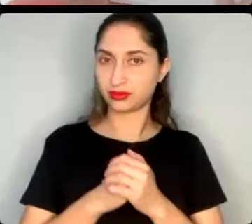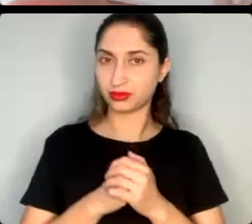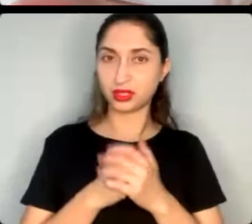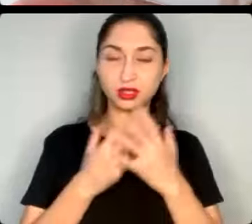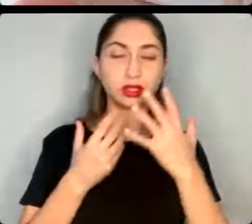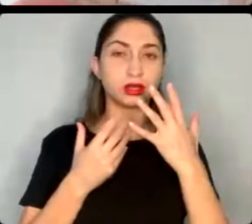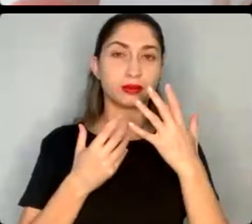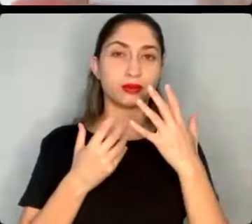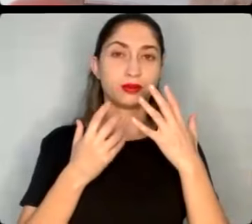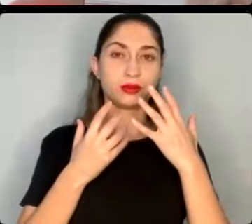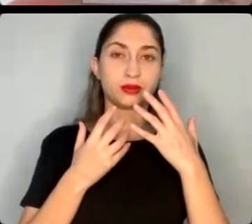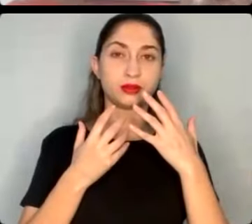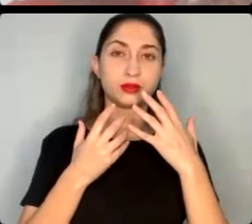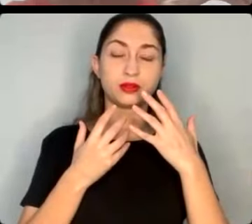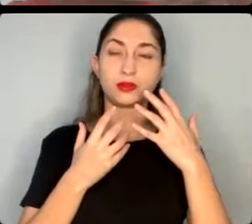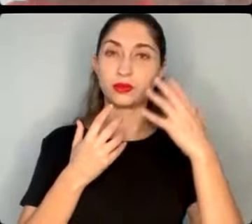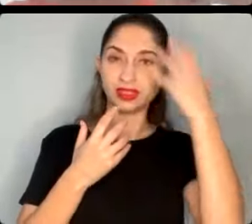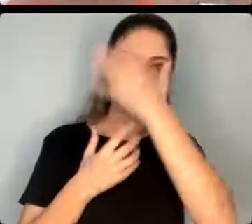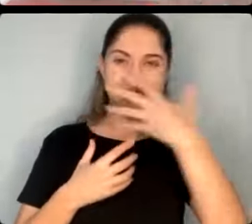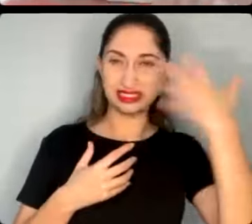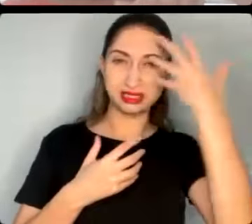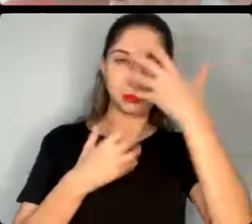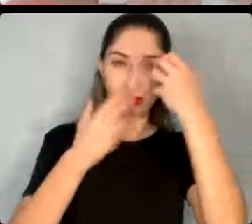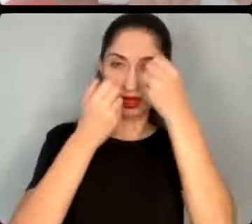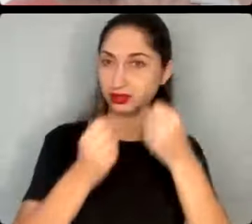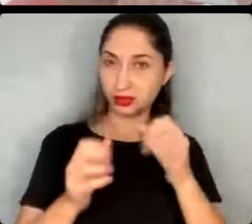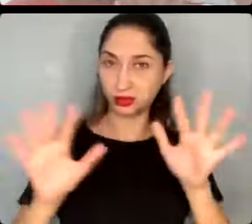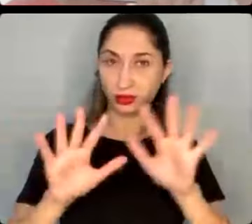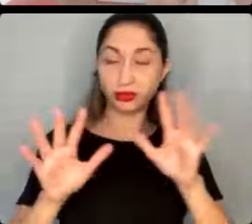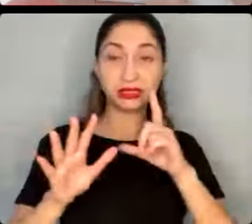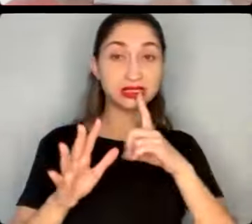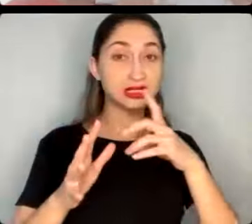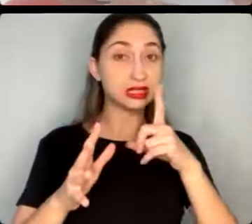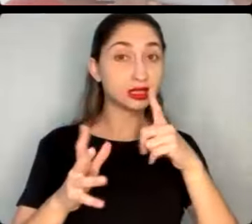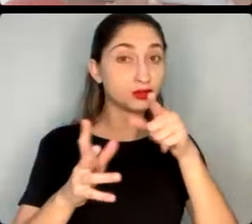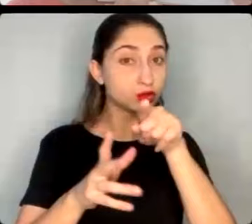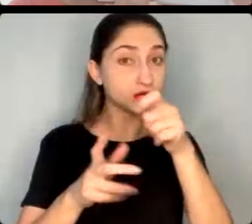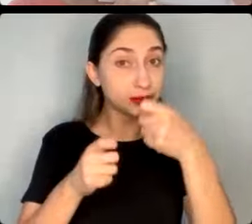frontal, que você possa sentir a gravidade aqui. Colou a